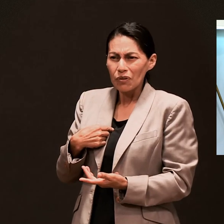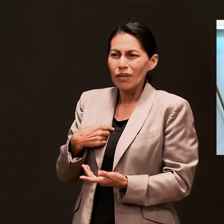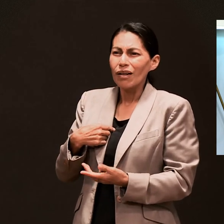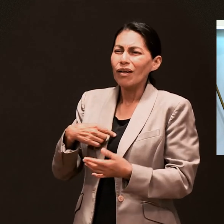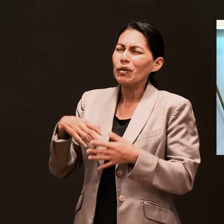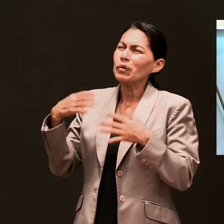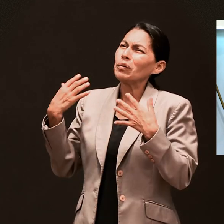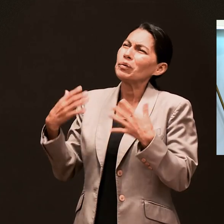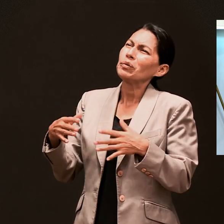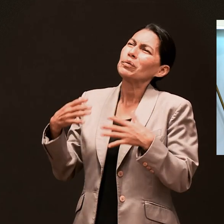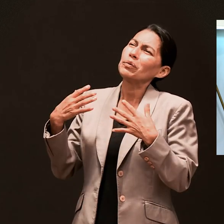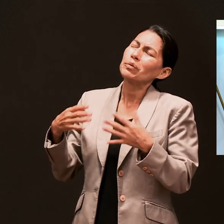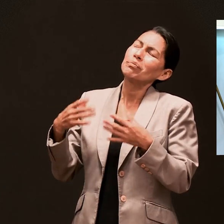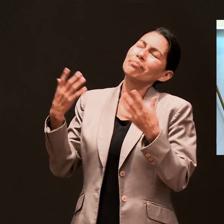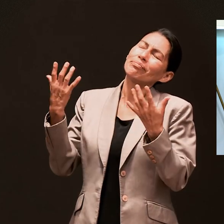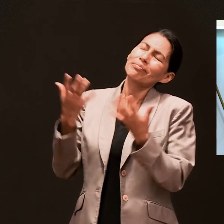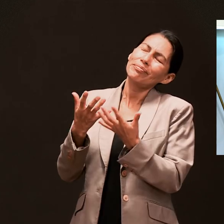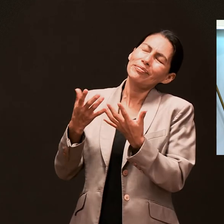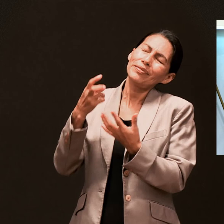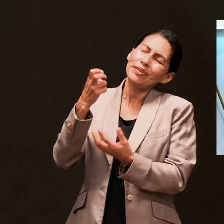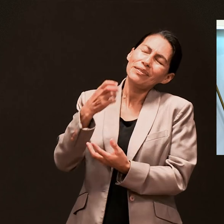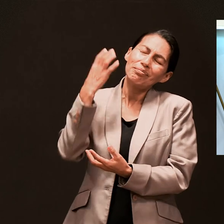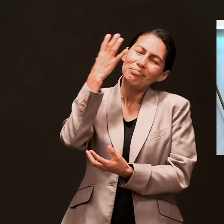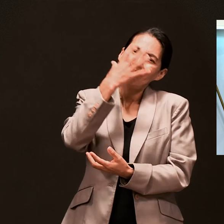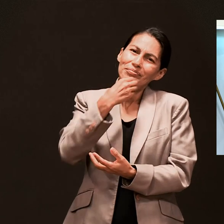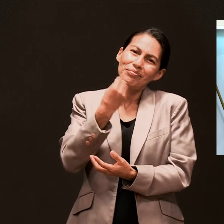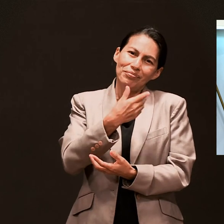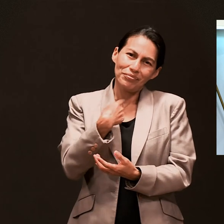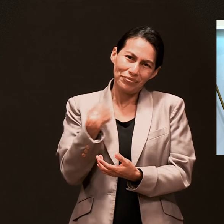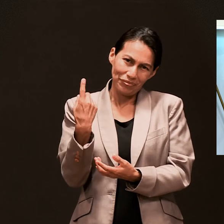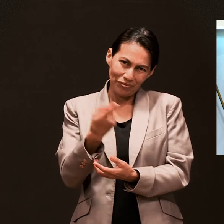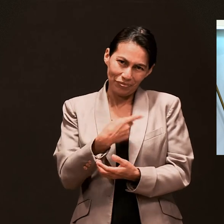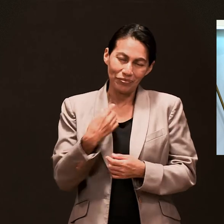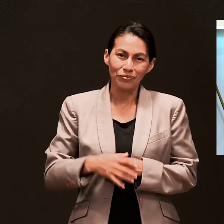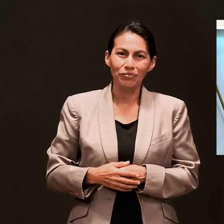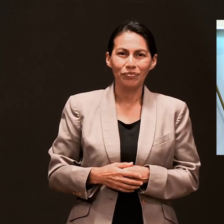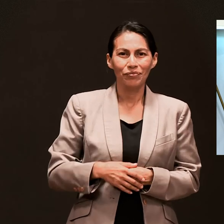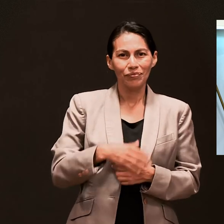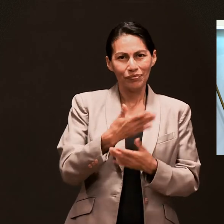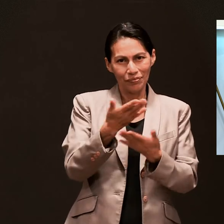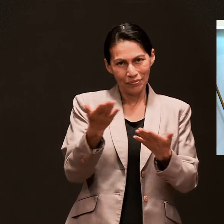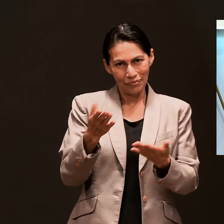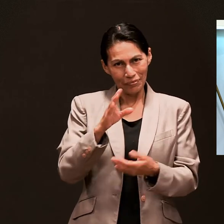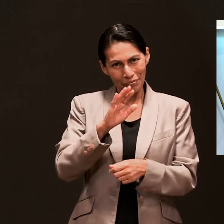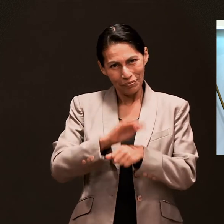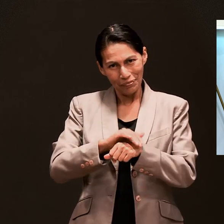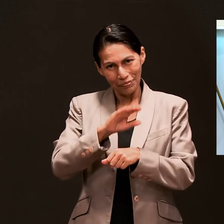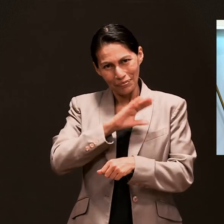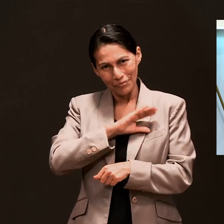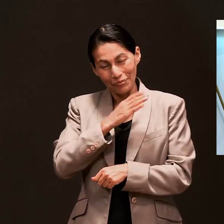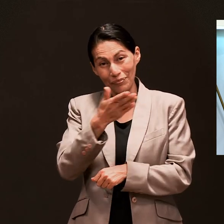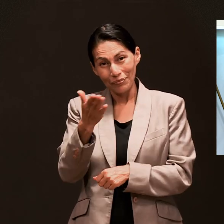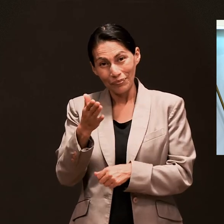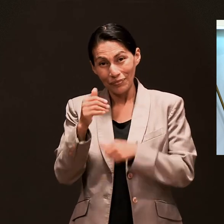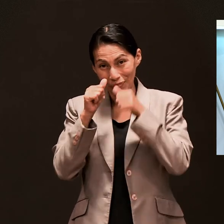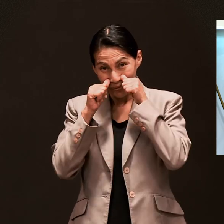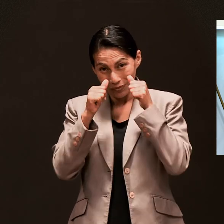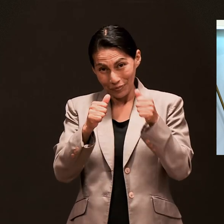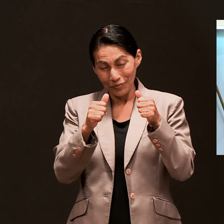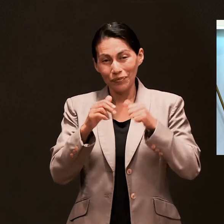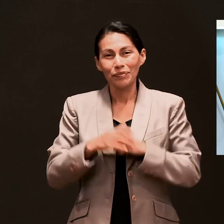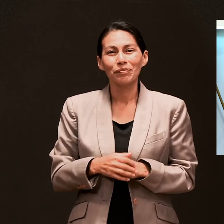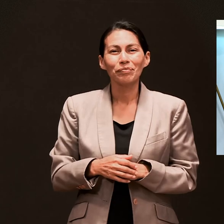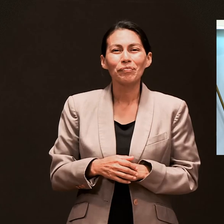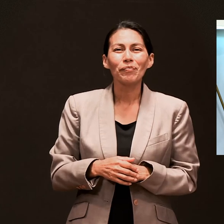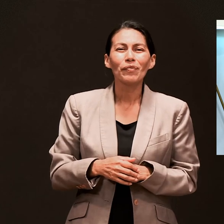las cosas son en todo así que queridos ustedes lo han escuchado tenemos